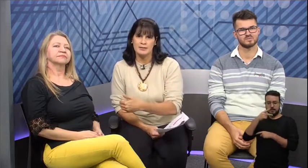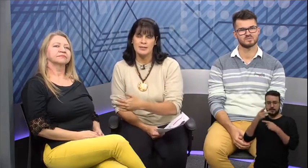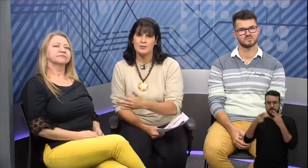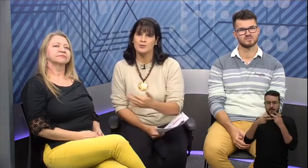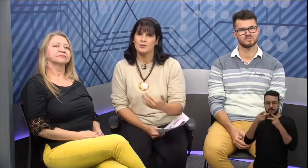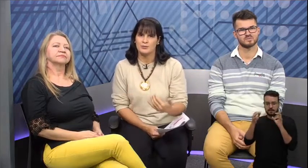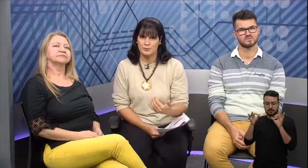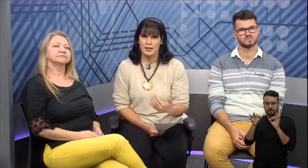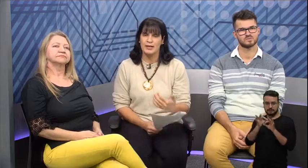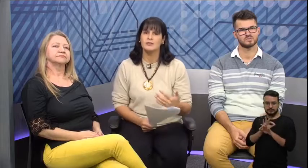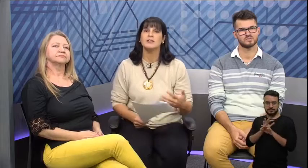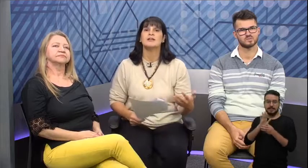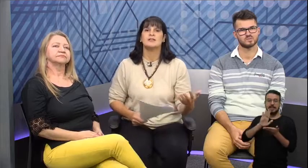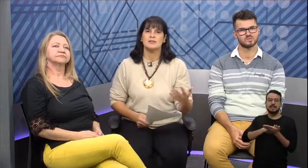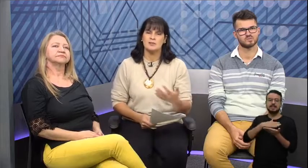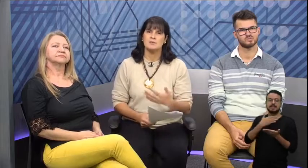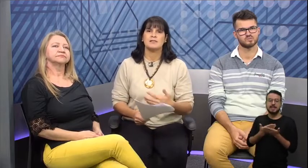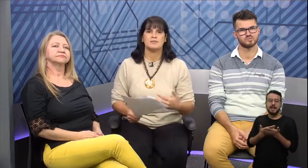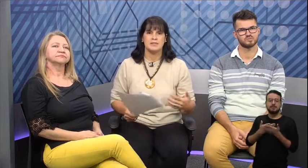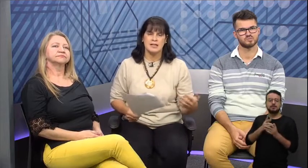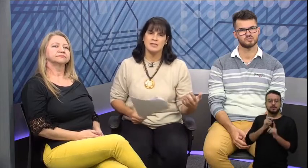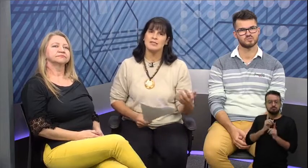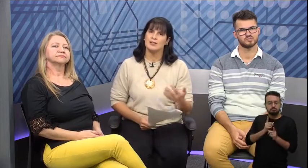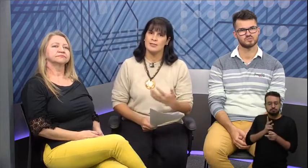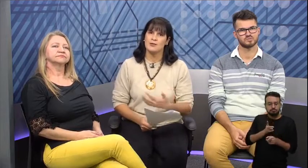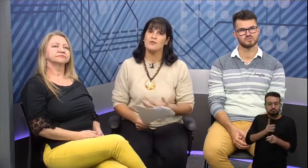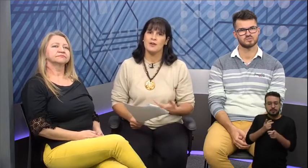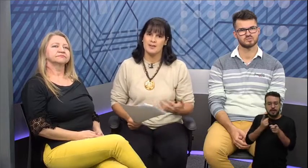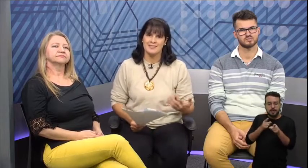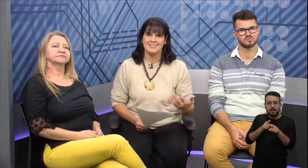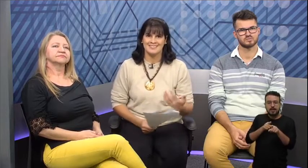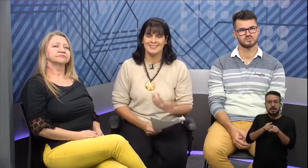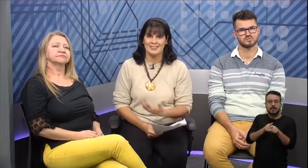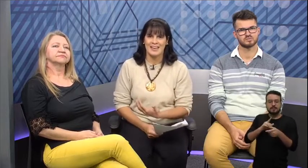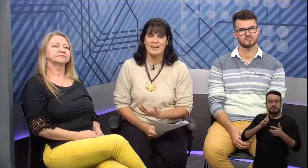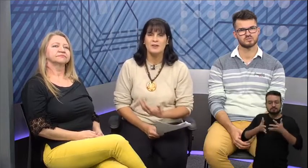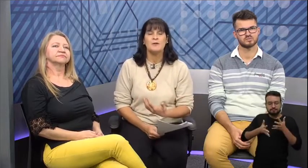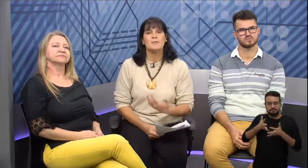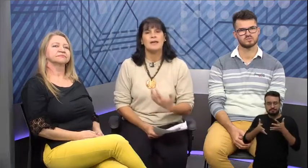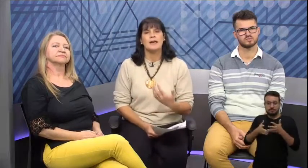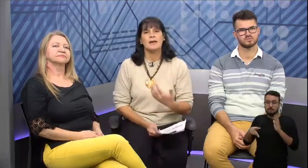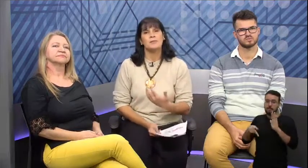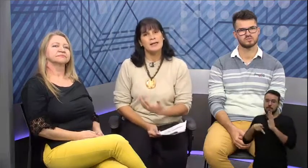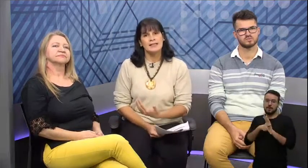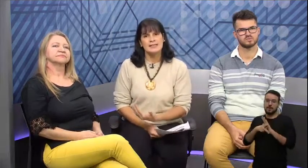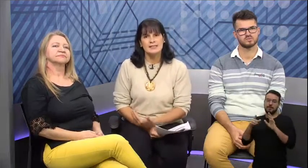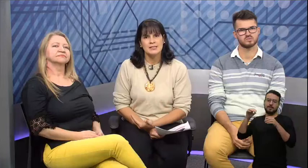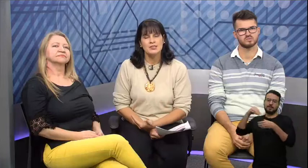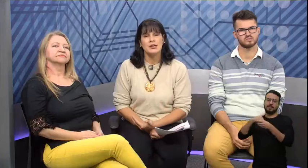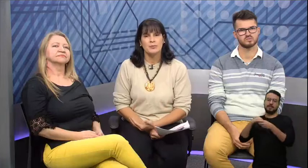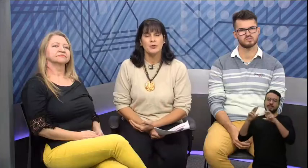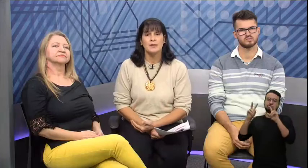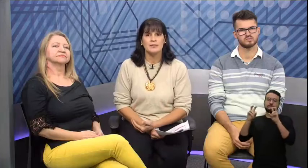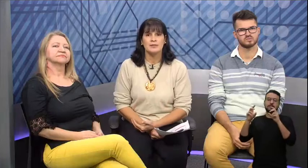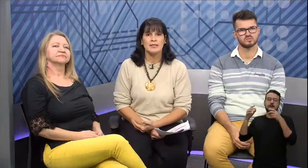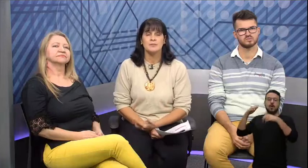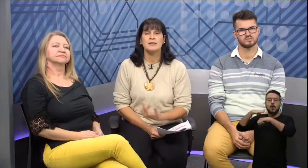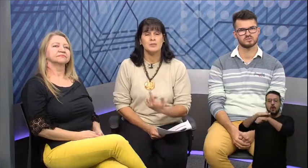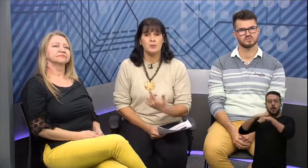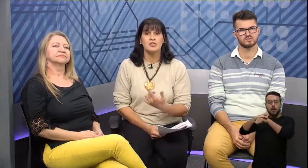acesso a tudo que foi falado. São especificidades da nossa conversa, ok? É bem interessante a preocupação deles, principalmente em